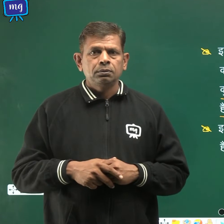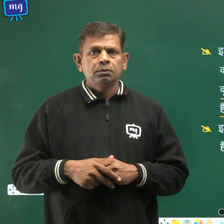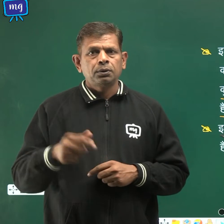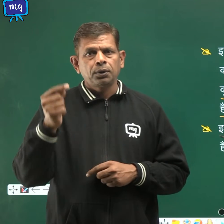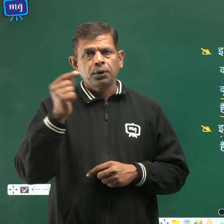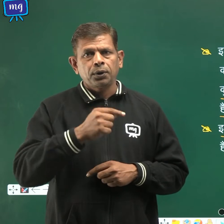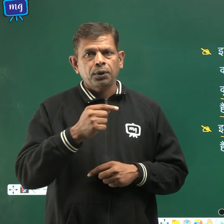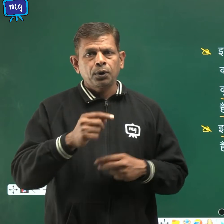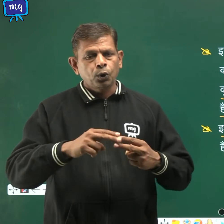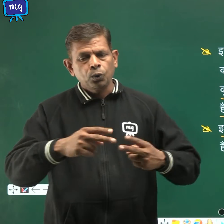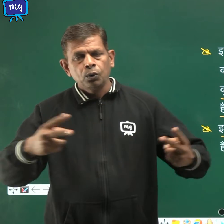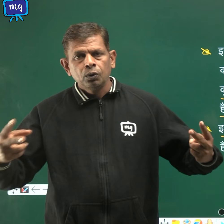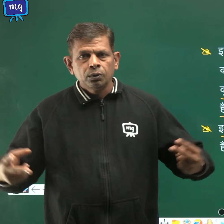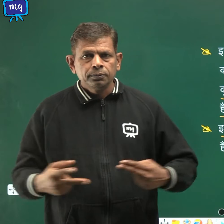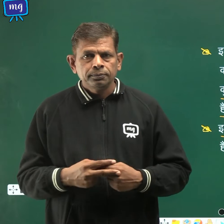इन वस्तुओं को